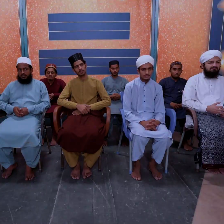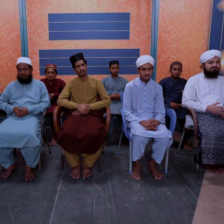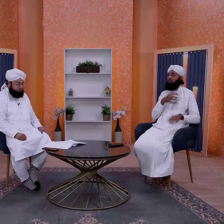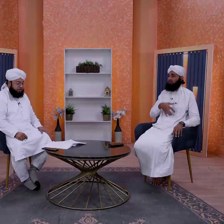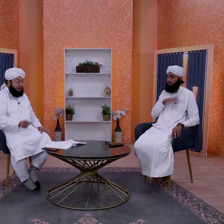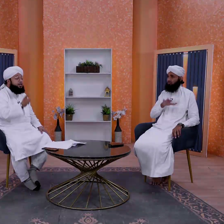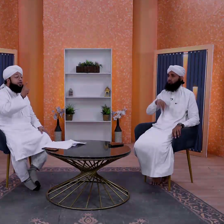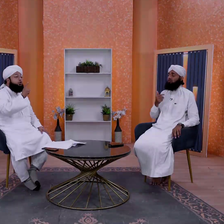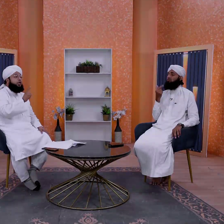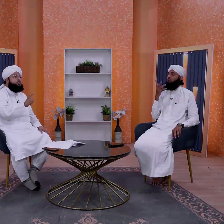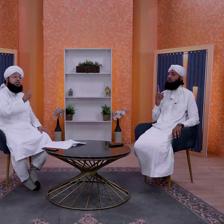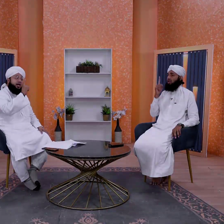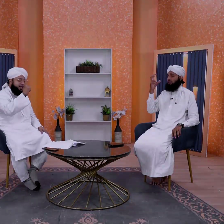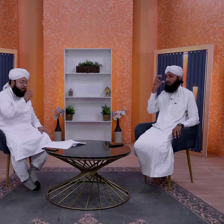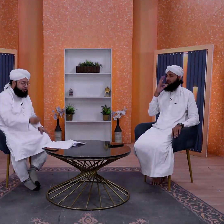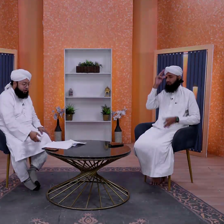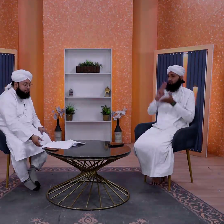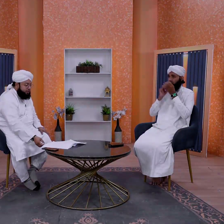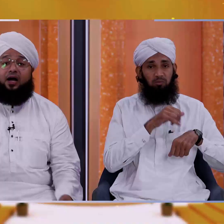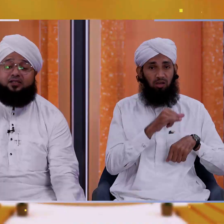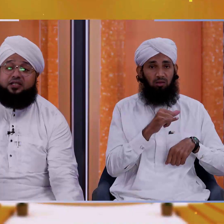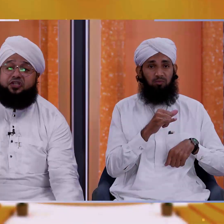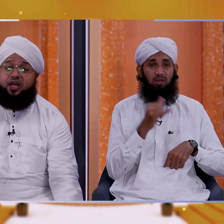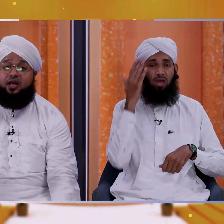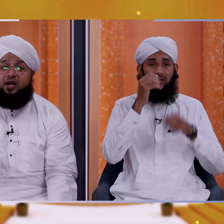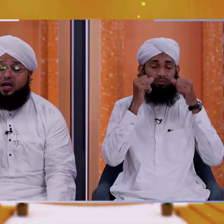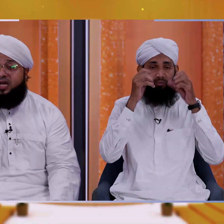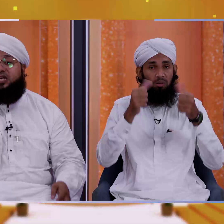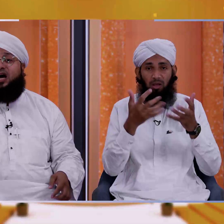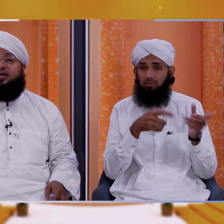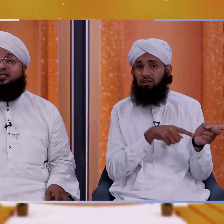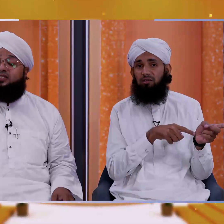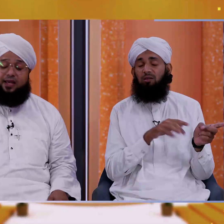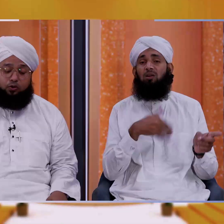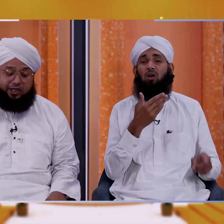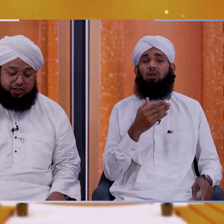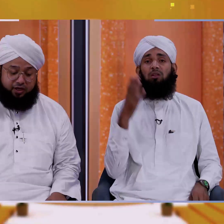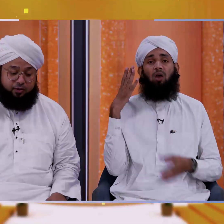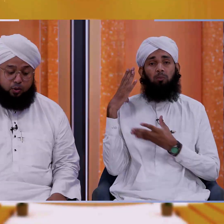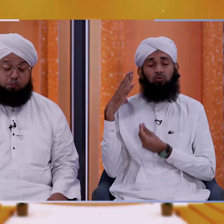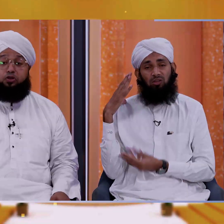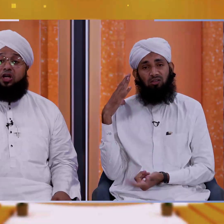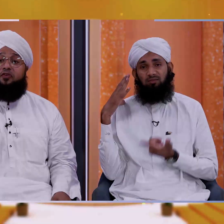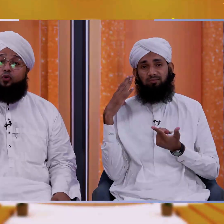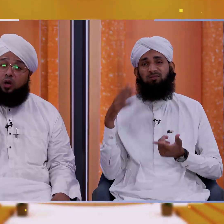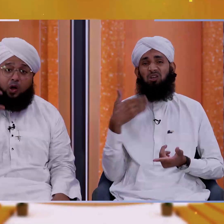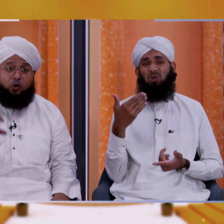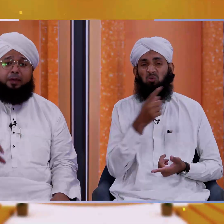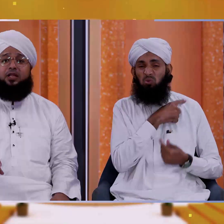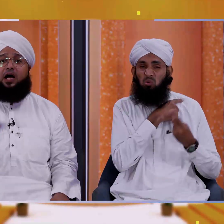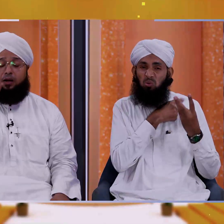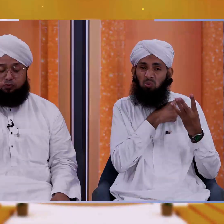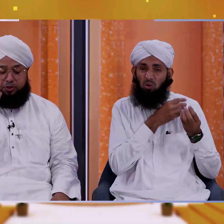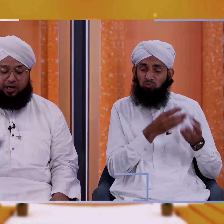ناراضگی، ایمان کی دولت چھن جانے کا خطرہ، حسد سے نیکیاں ضائع ہو جاتی ہیں، مختلف گناہوں